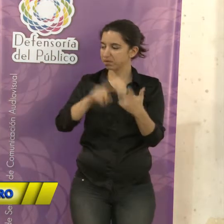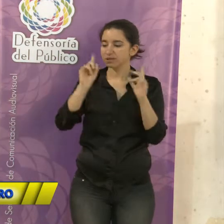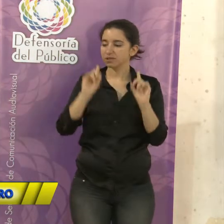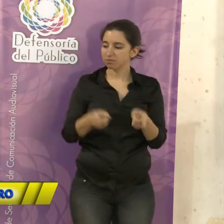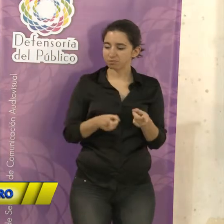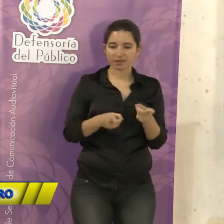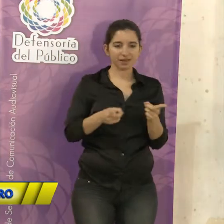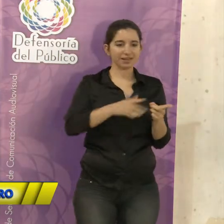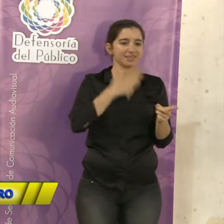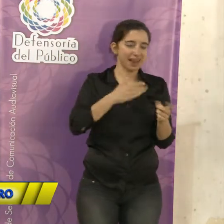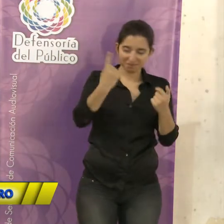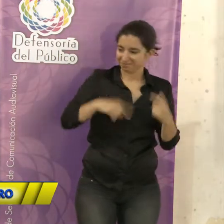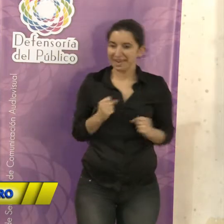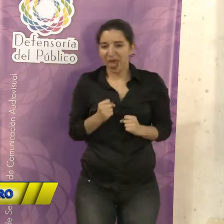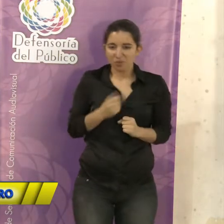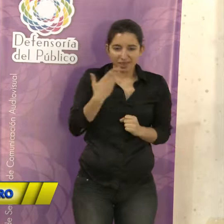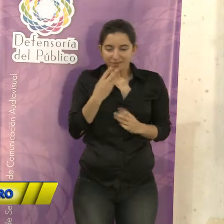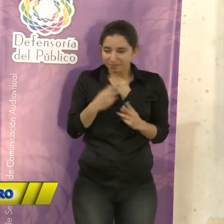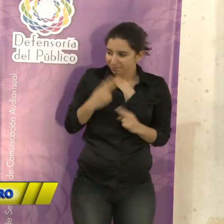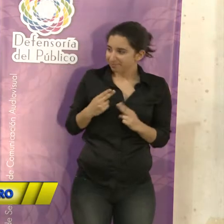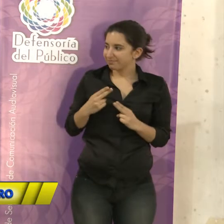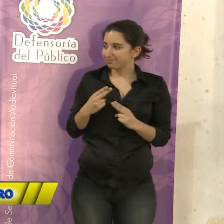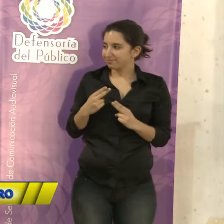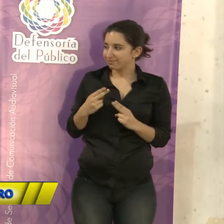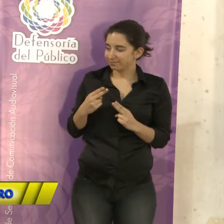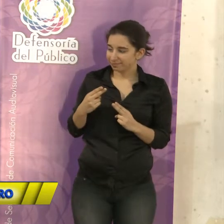Unitarios y tiran, perdón por los nervios.